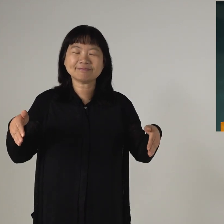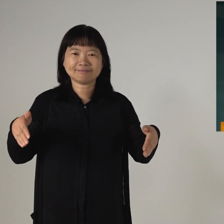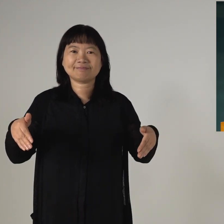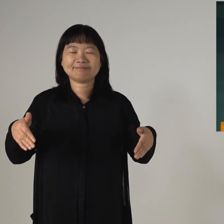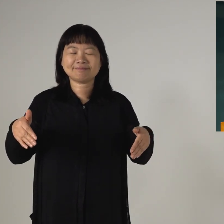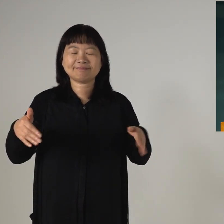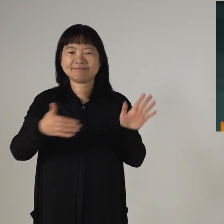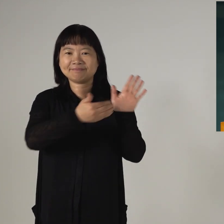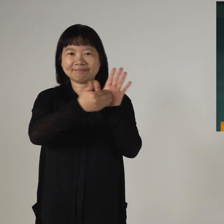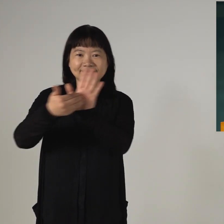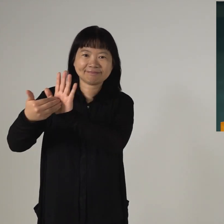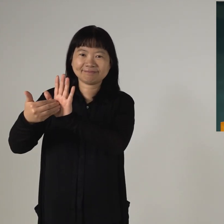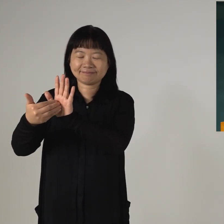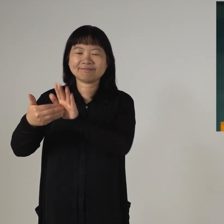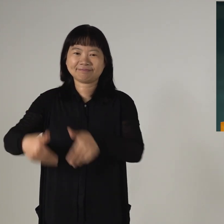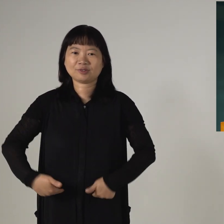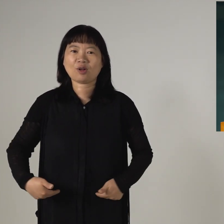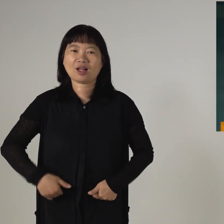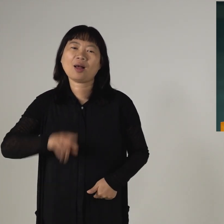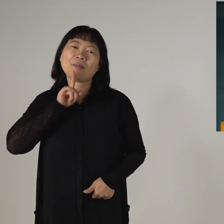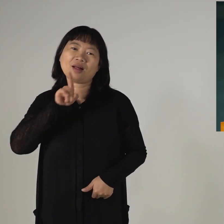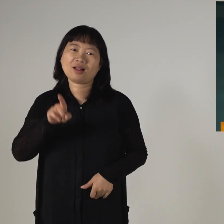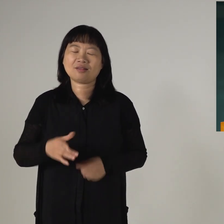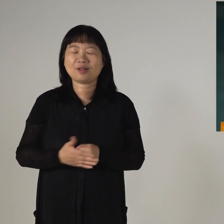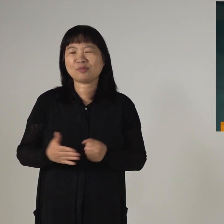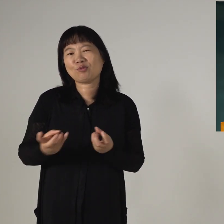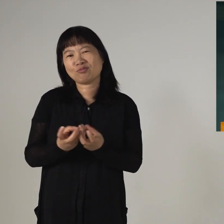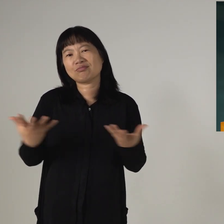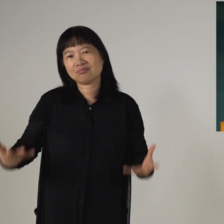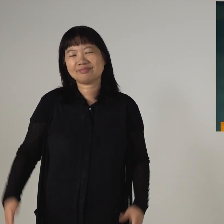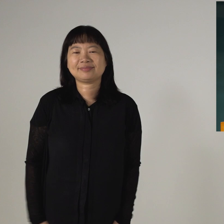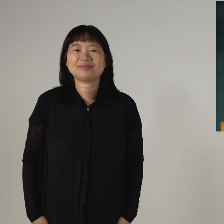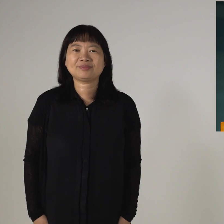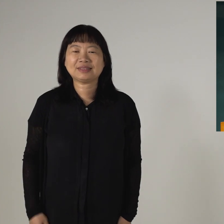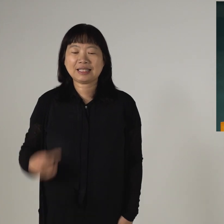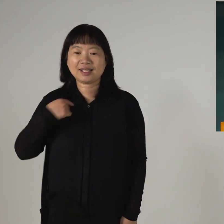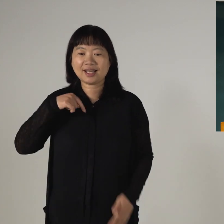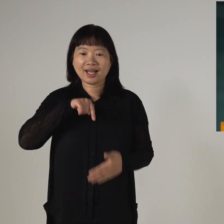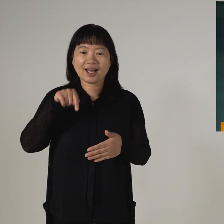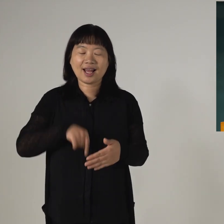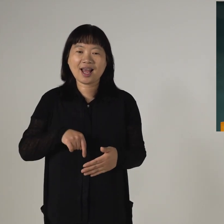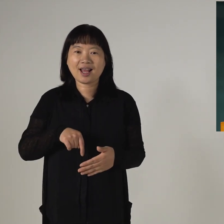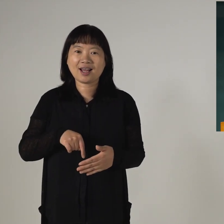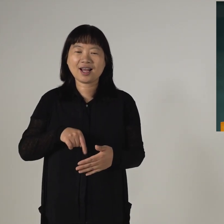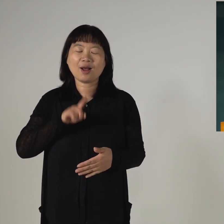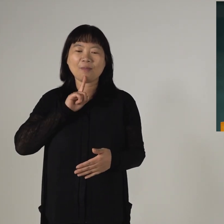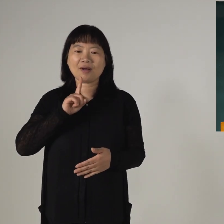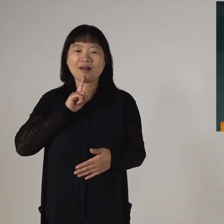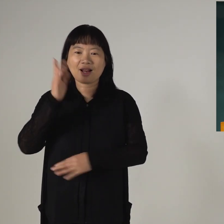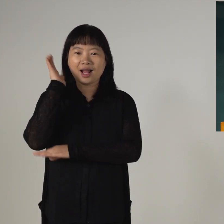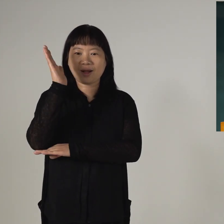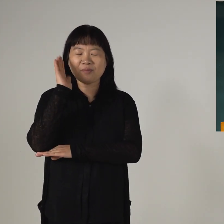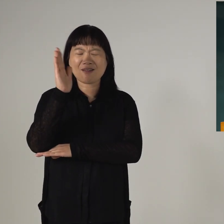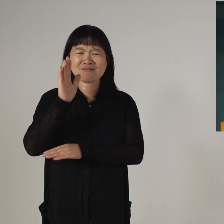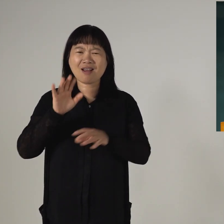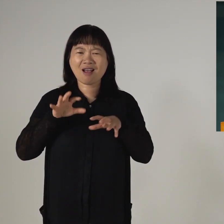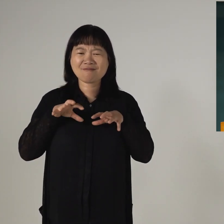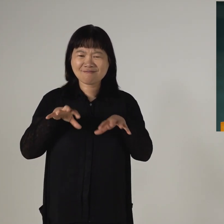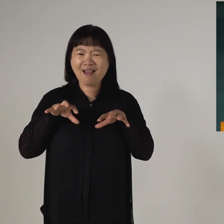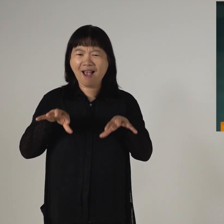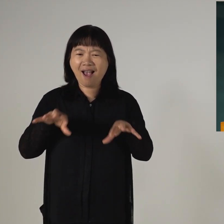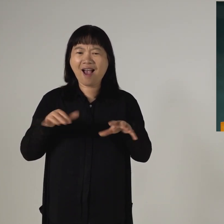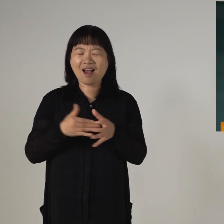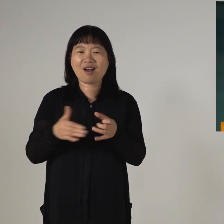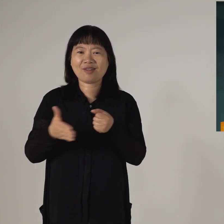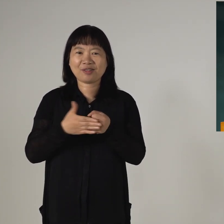가림막을 했습니다. 이 안에서는 제가 이 얘기를 하면 이게 왕왕 울려가지고 계속